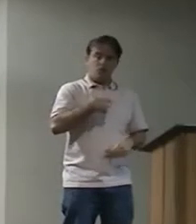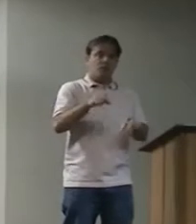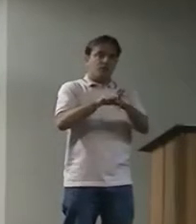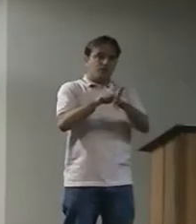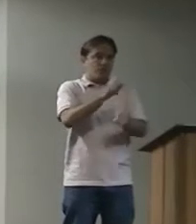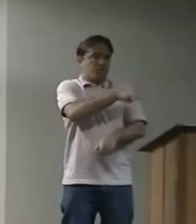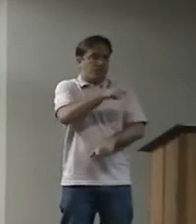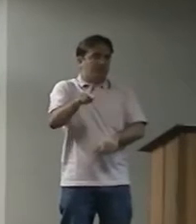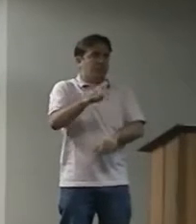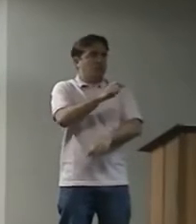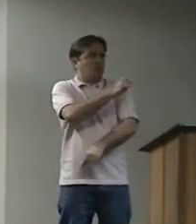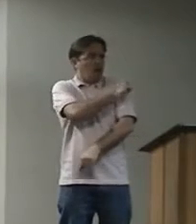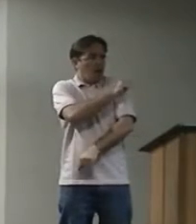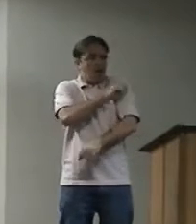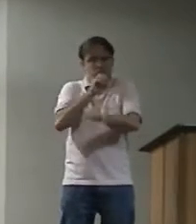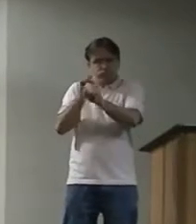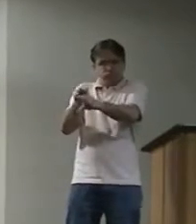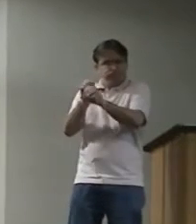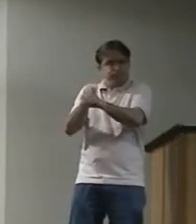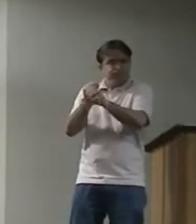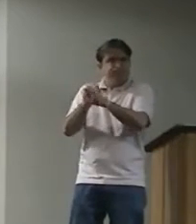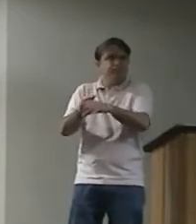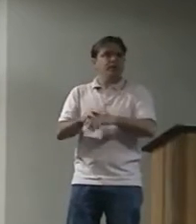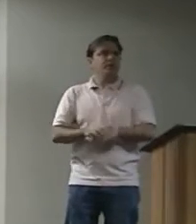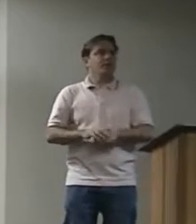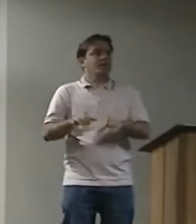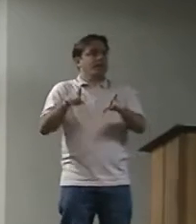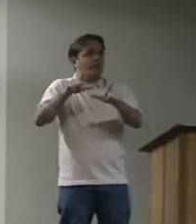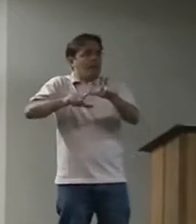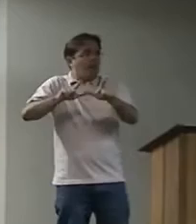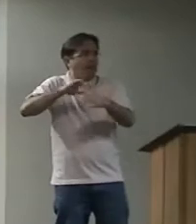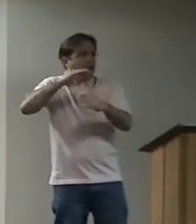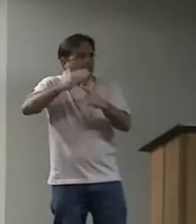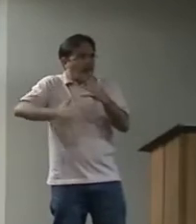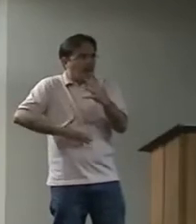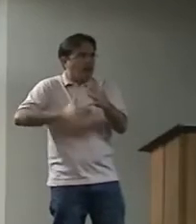trabalho também, ministro aulas também, curso de letras e libras,